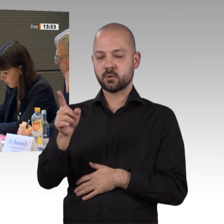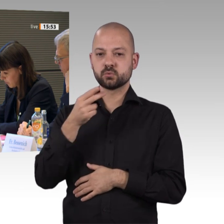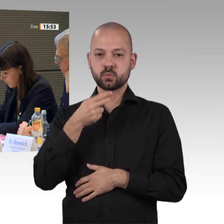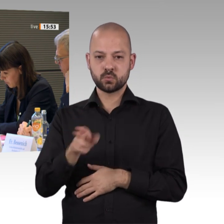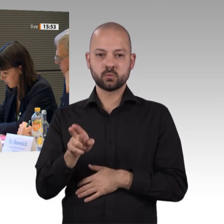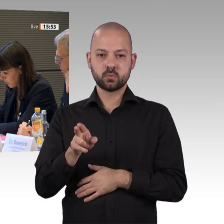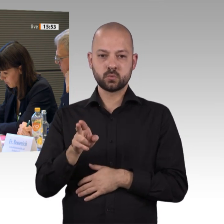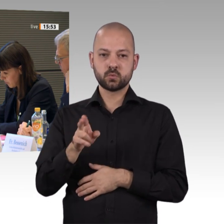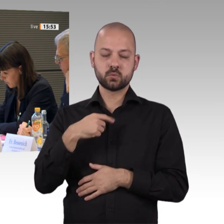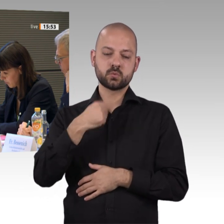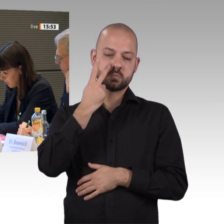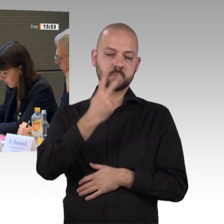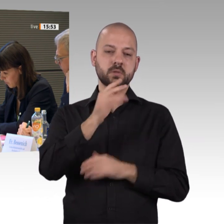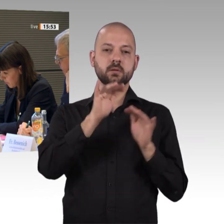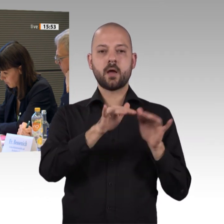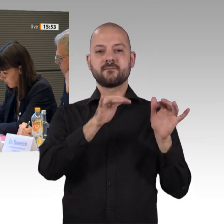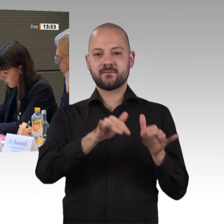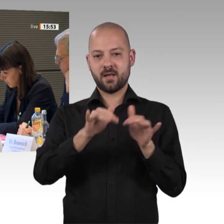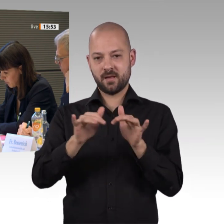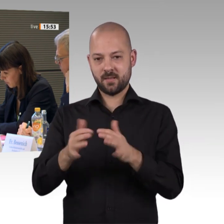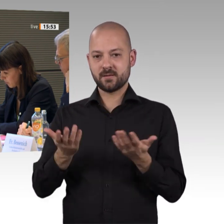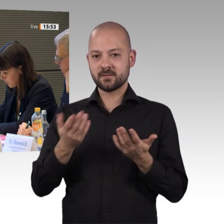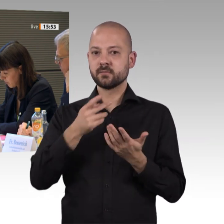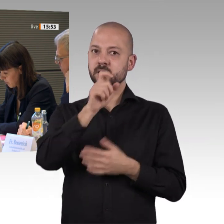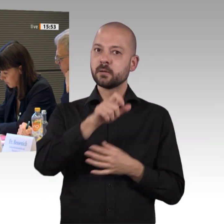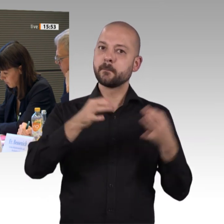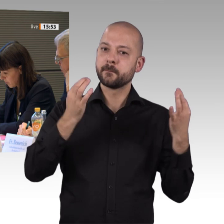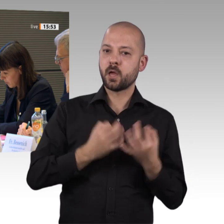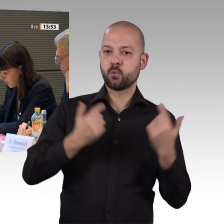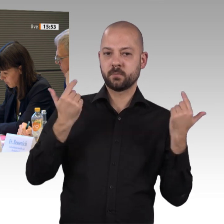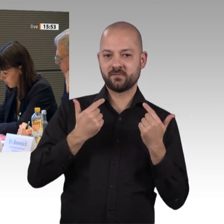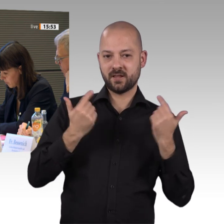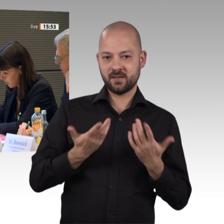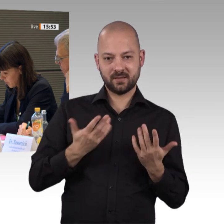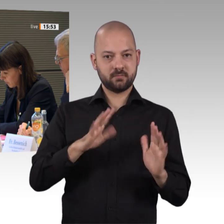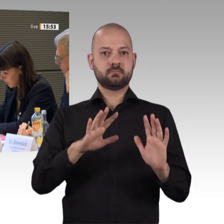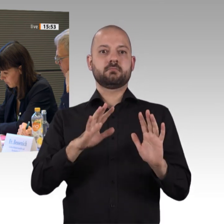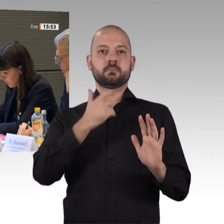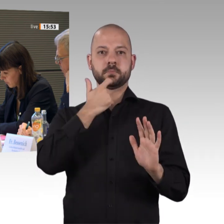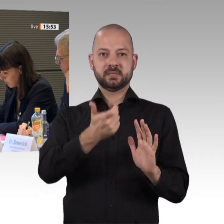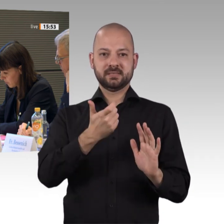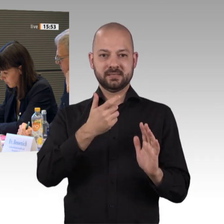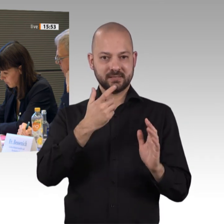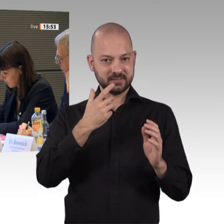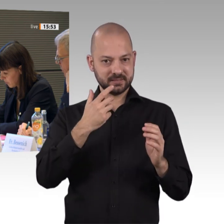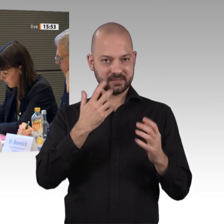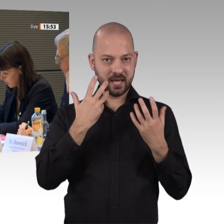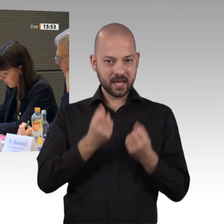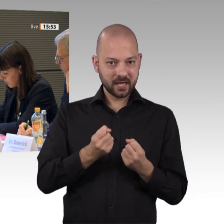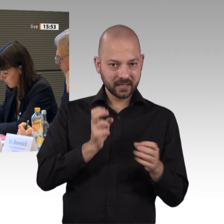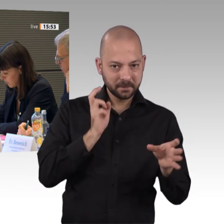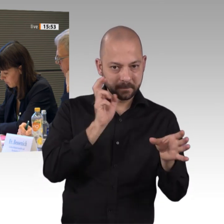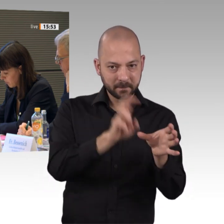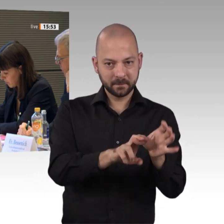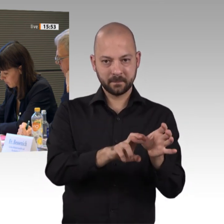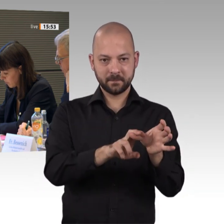ambulant vor stationär, diese Regelung wurde ja geschaffen, damit Pflegebedürftige nicht gegen ihren Willen ins Heim eingewiesen werden. Das ist eine Schutzregelung für Pflegebedürftige